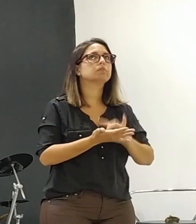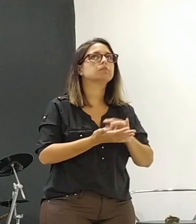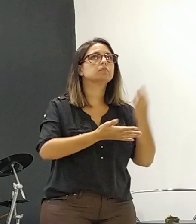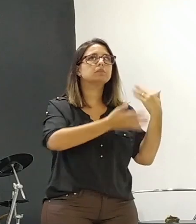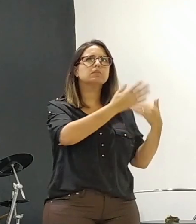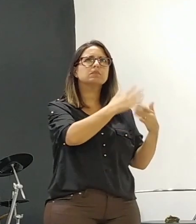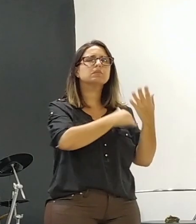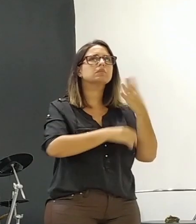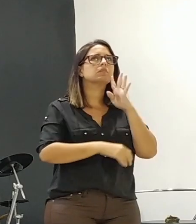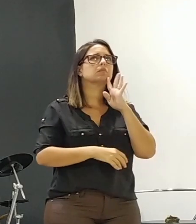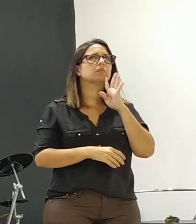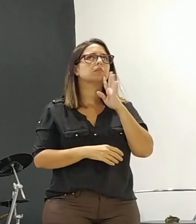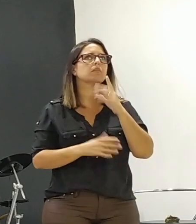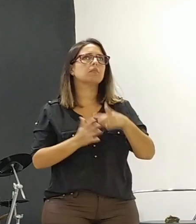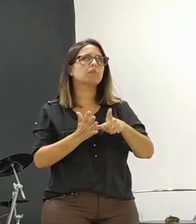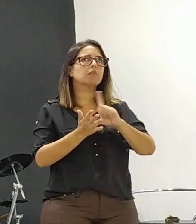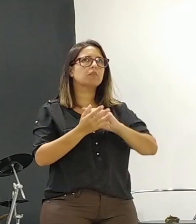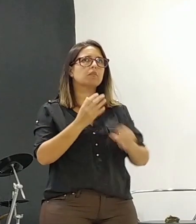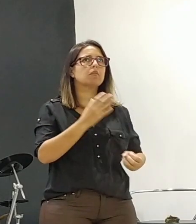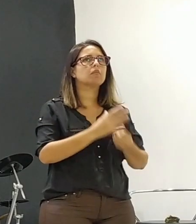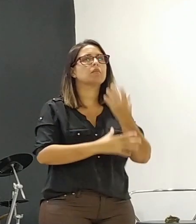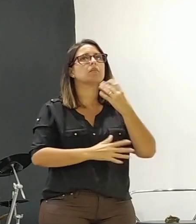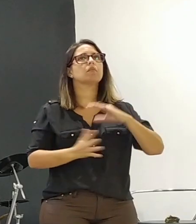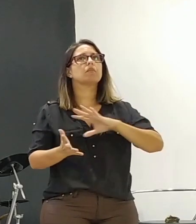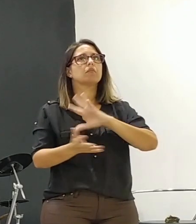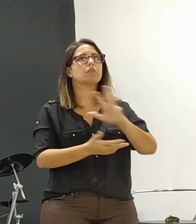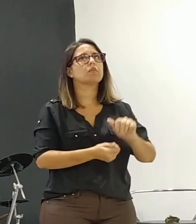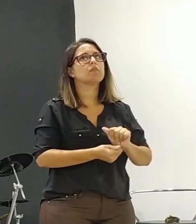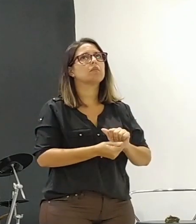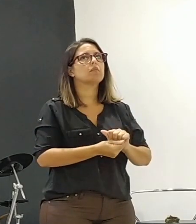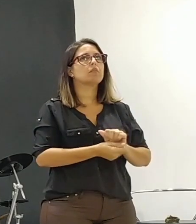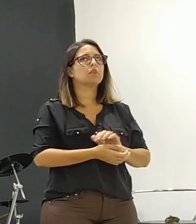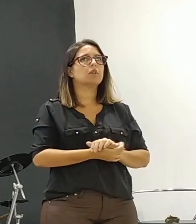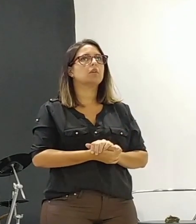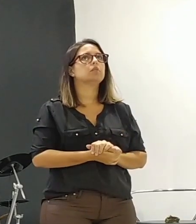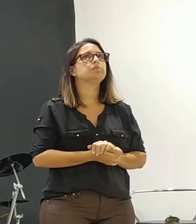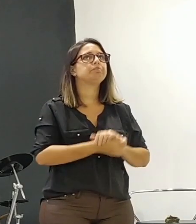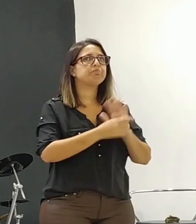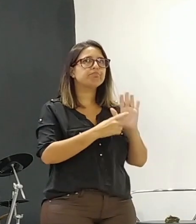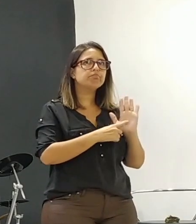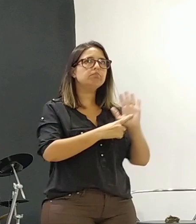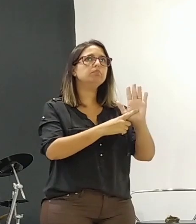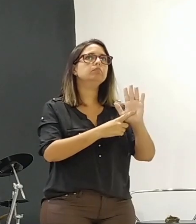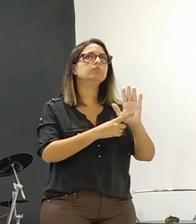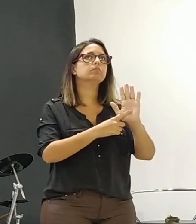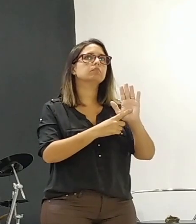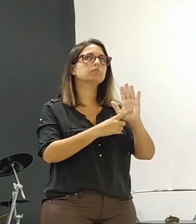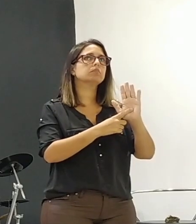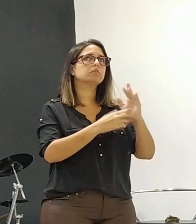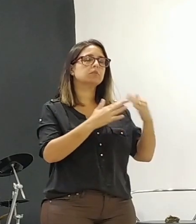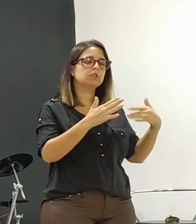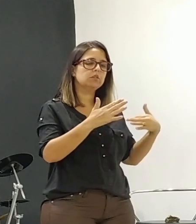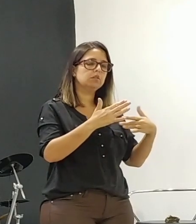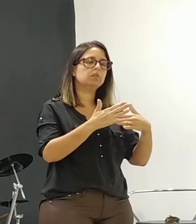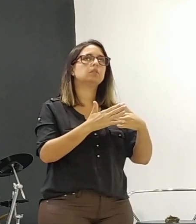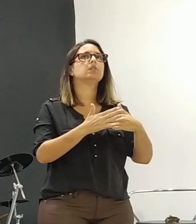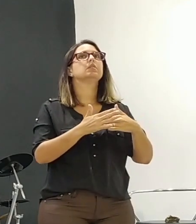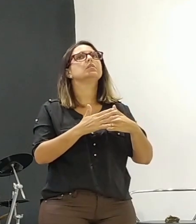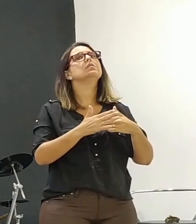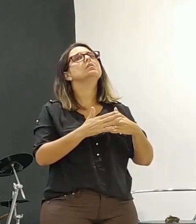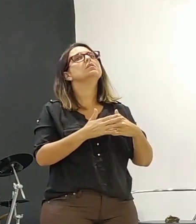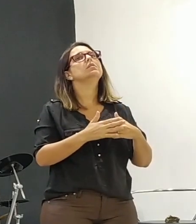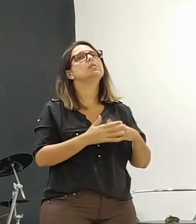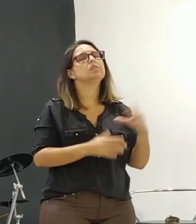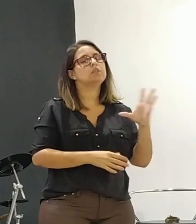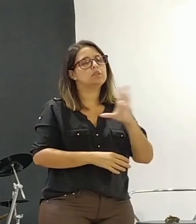outro tempo foi conhecido, antes da fundação do mundo, mas manifestado nesses últimos dias, nesses últimos